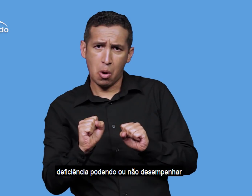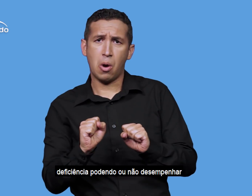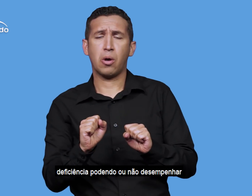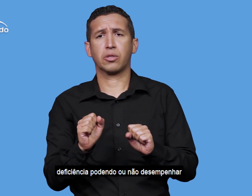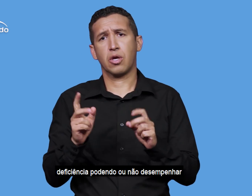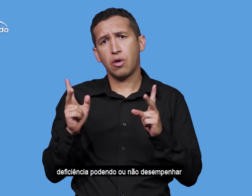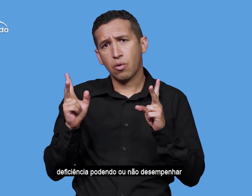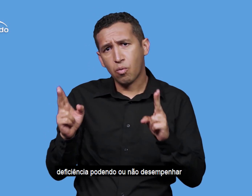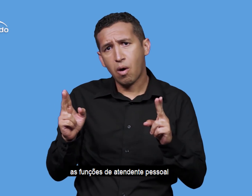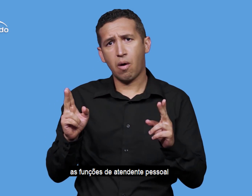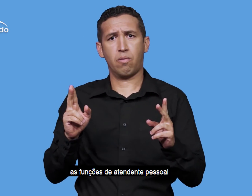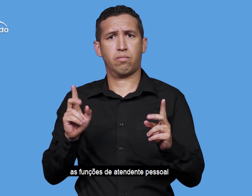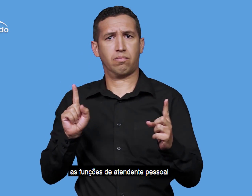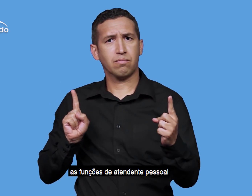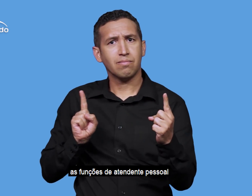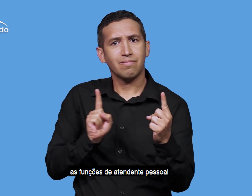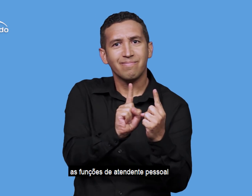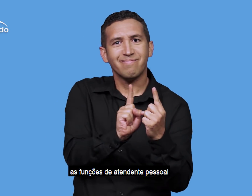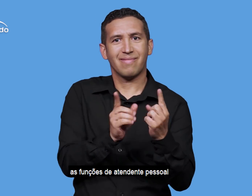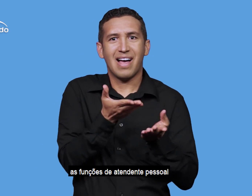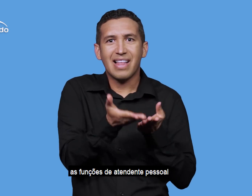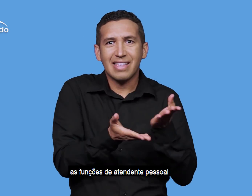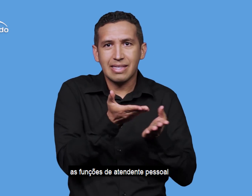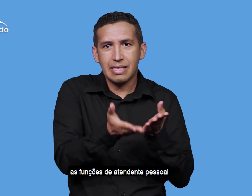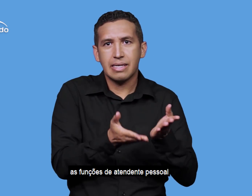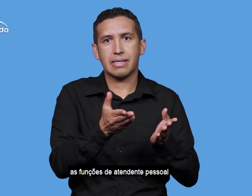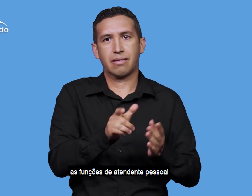desempenhar as funções de atendente pessoal